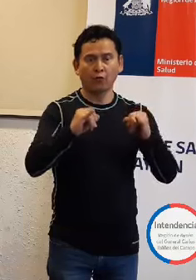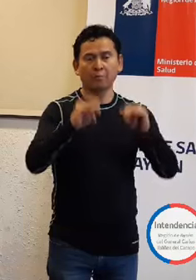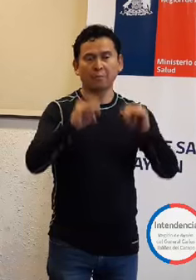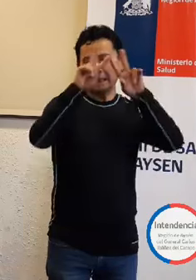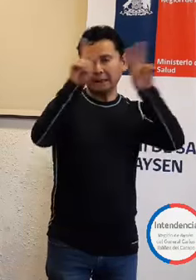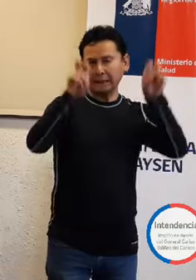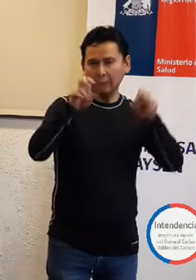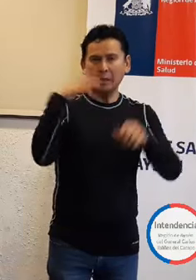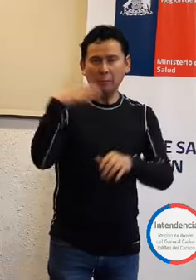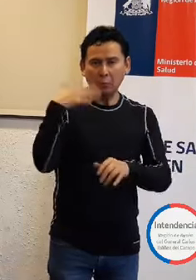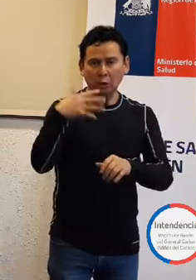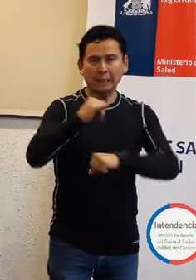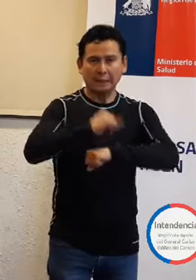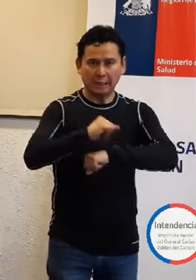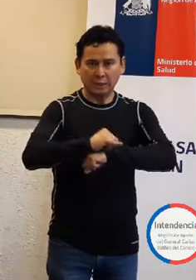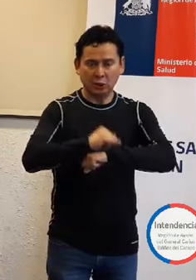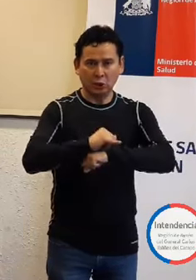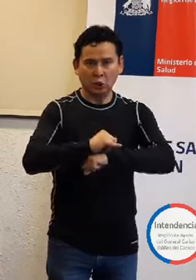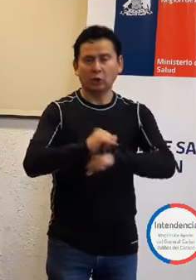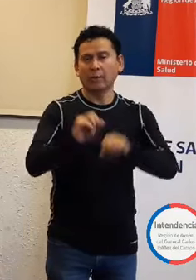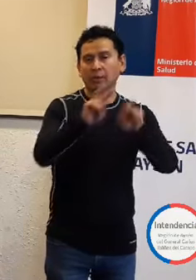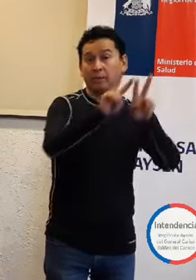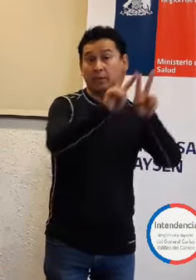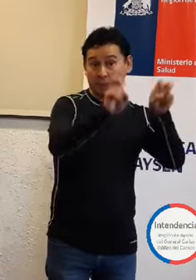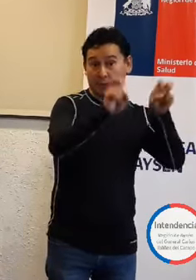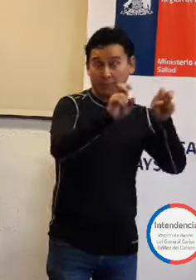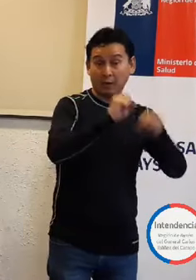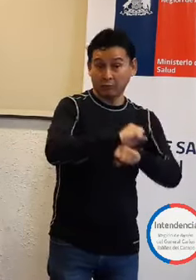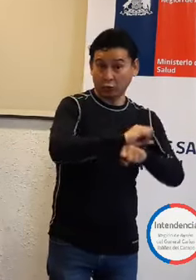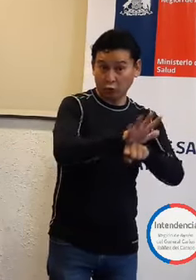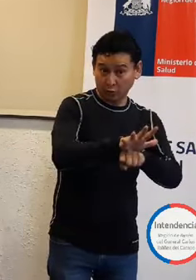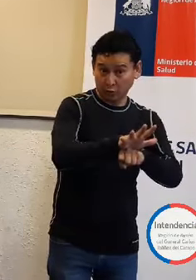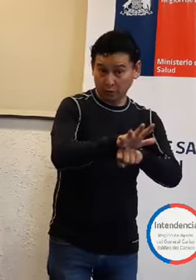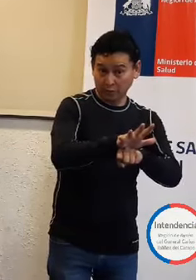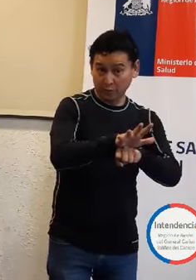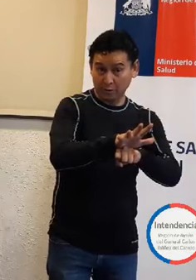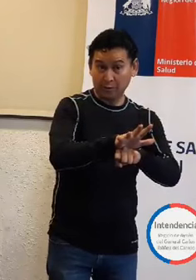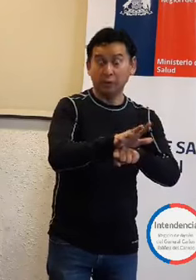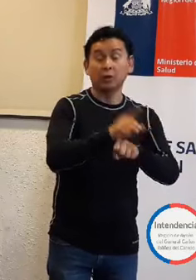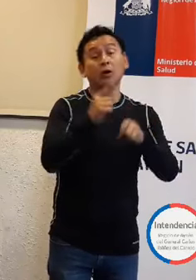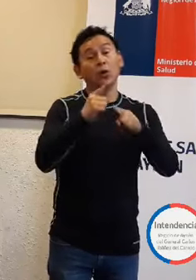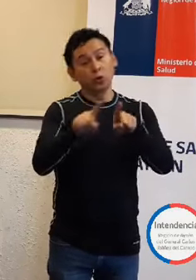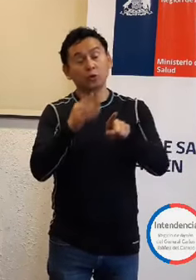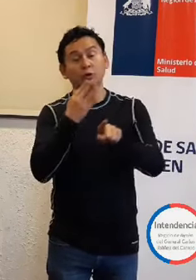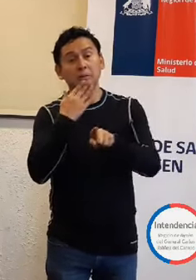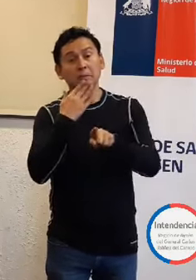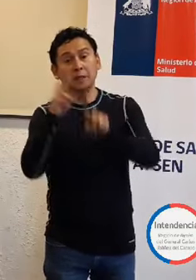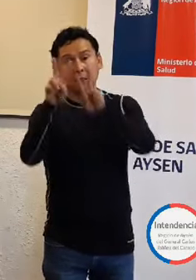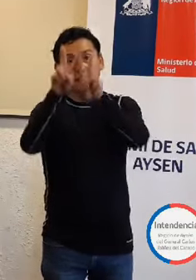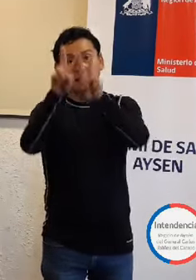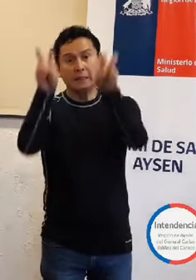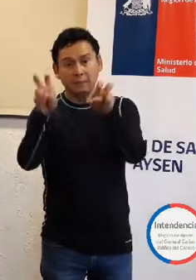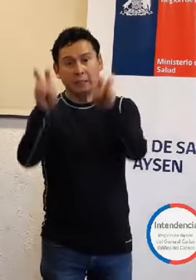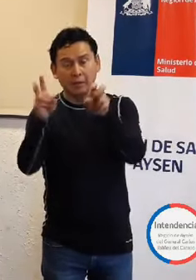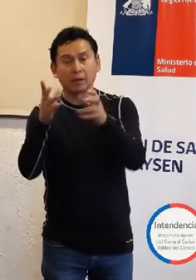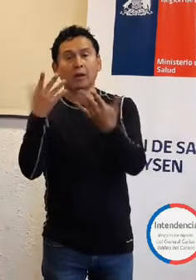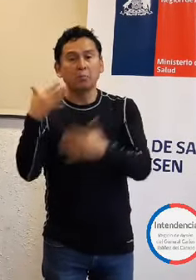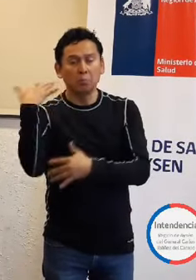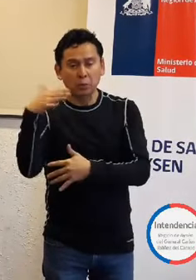relevantes para la región, tanto en el contexto de la pandemia por coronavirus, como también otros temas que son